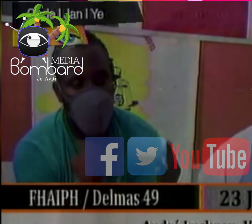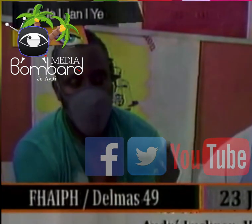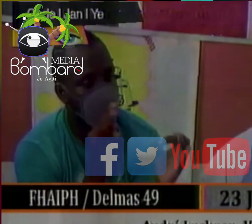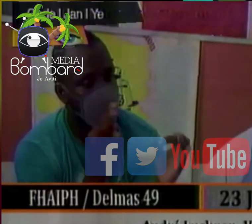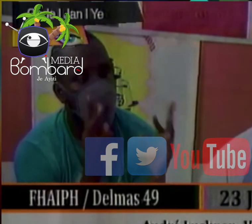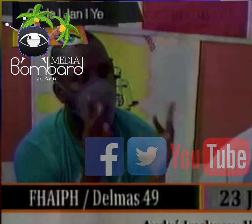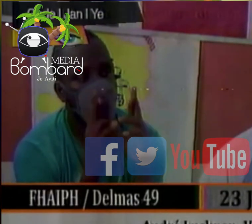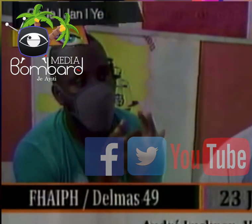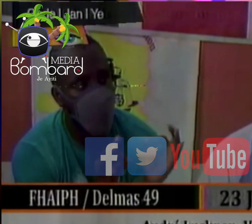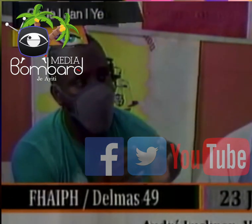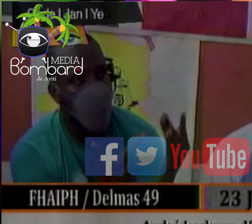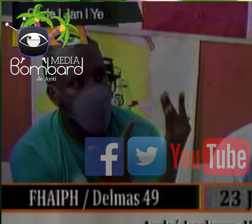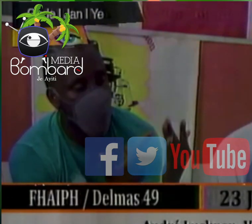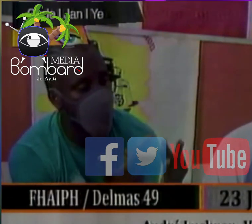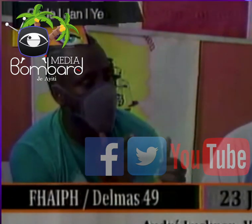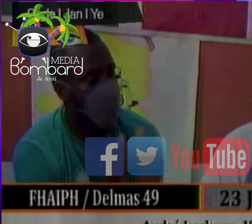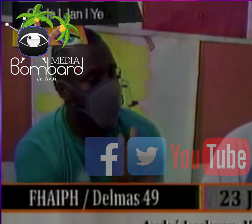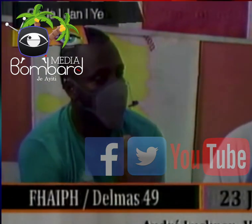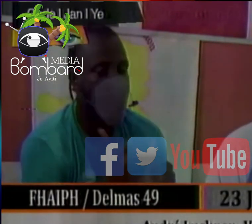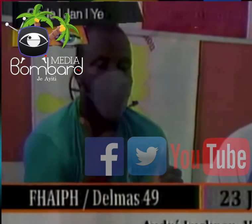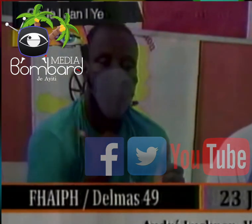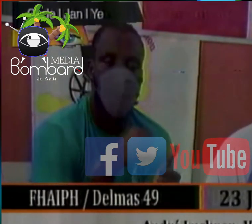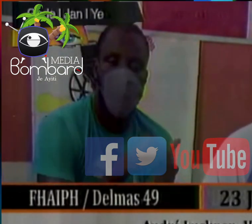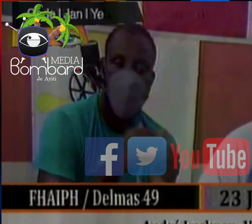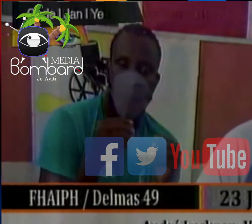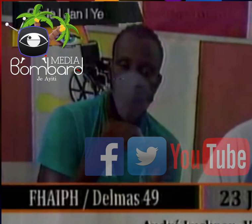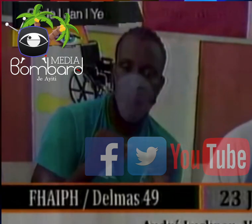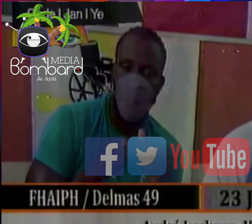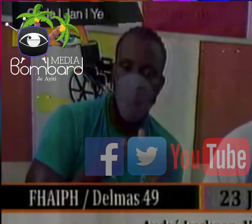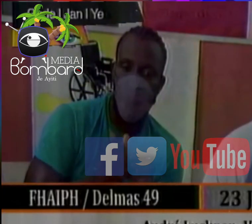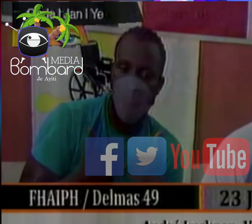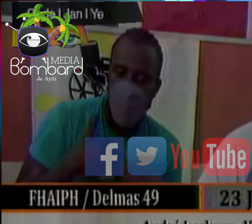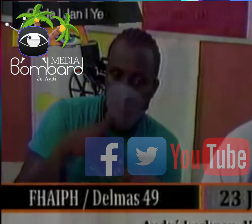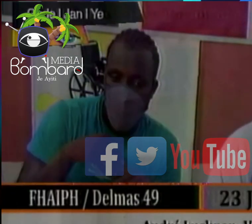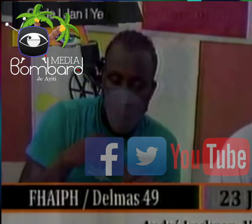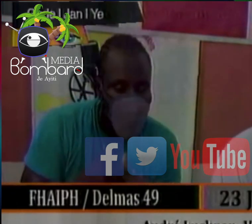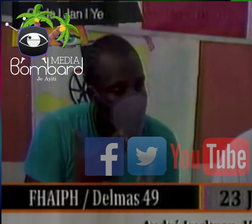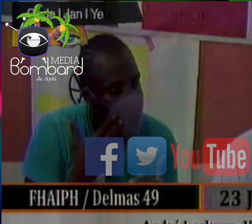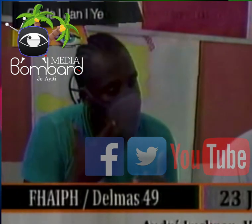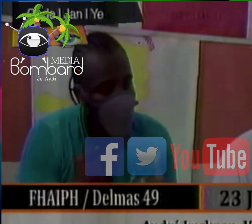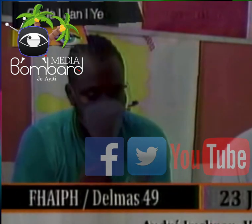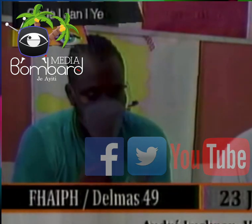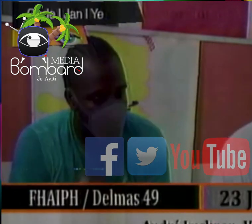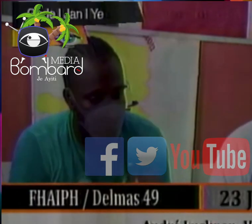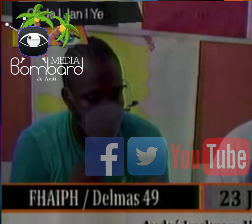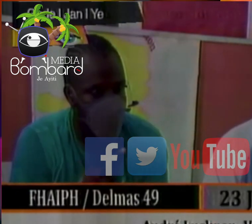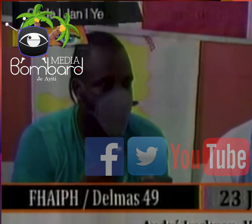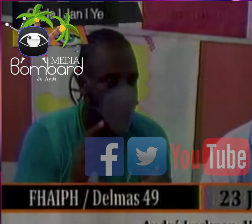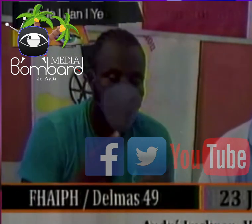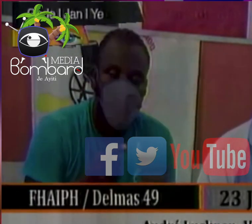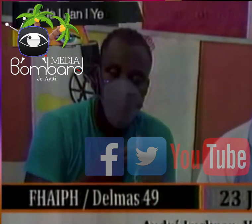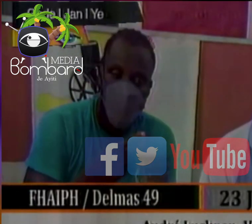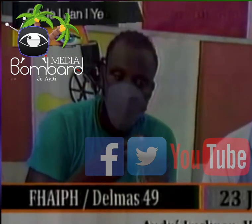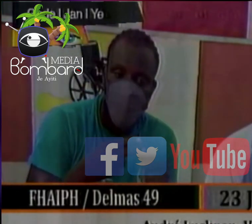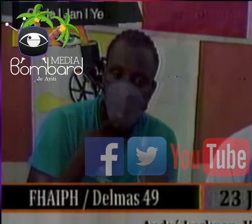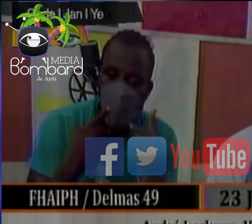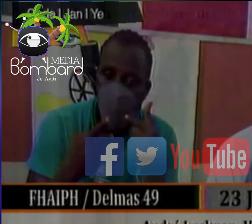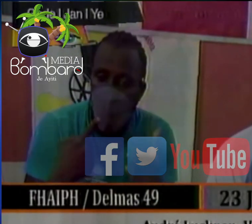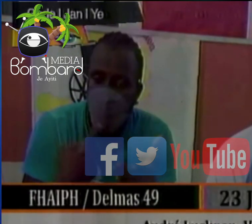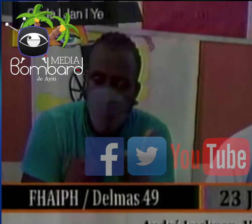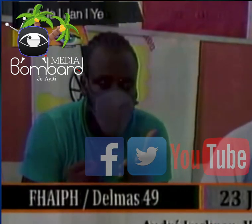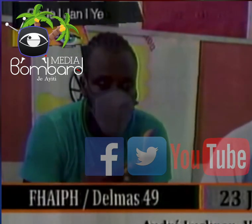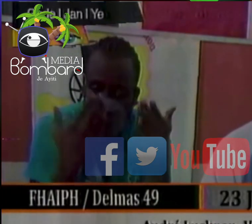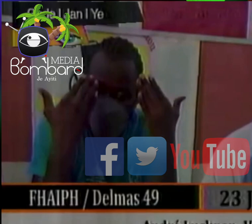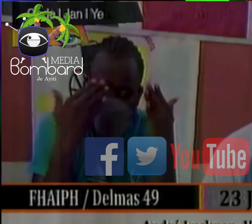d'avoir tout mal comme ça? Qui ça y a un handicapé qui a fait une population? Qui ça y a un handicapé qui a fait l'État? Je ne veux dire là pour nous apprendre la situation